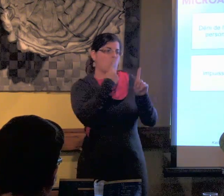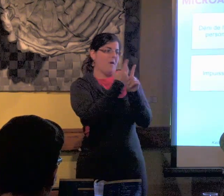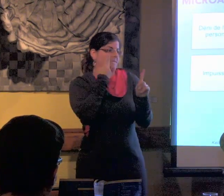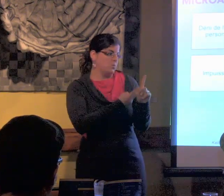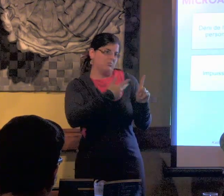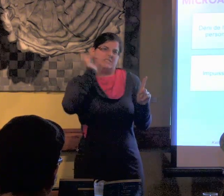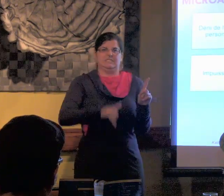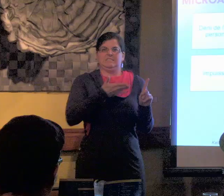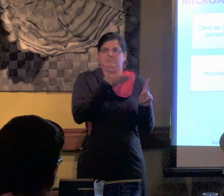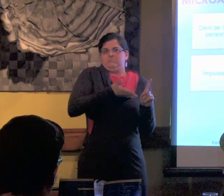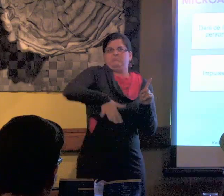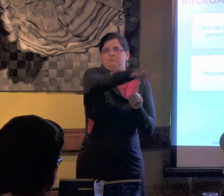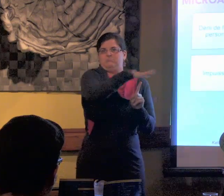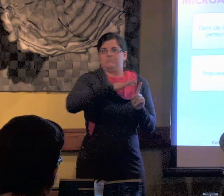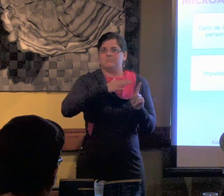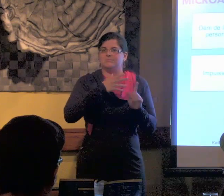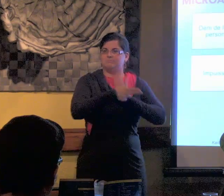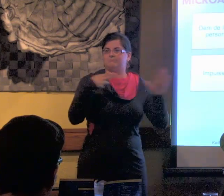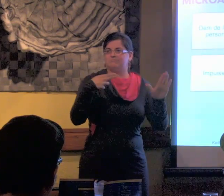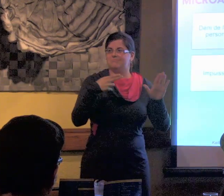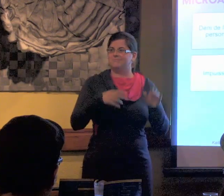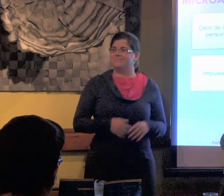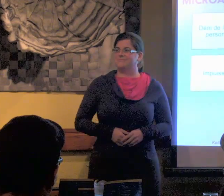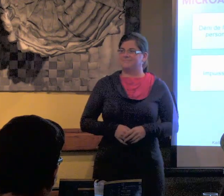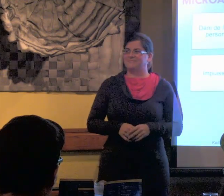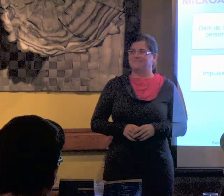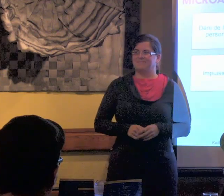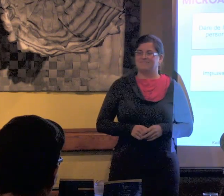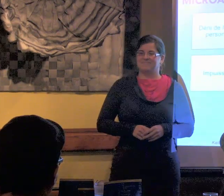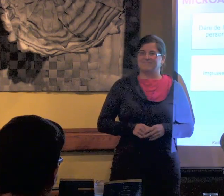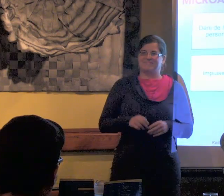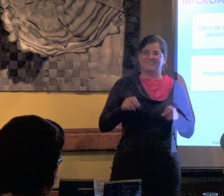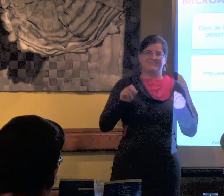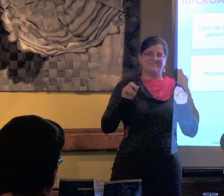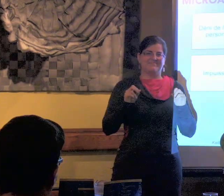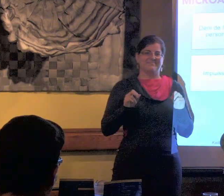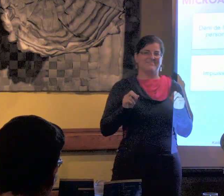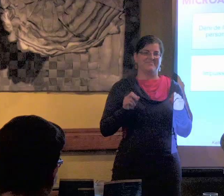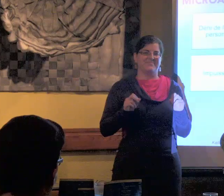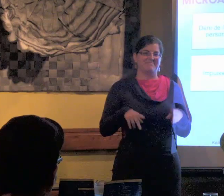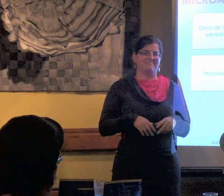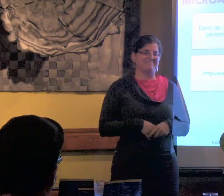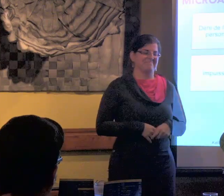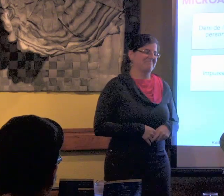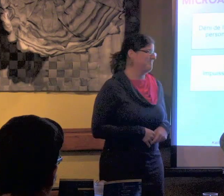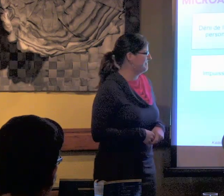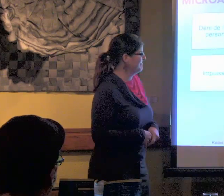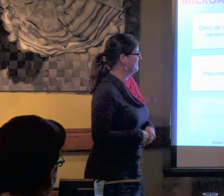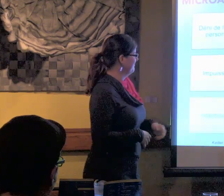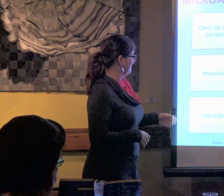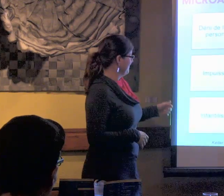connaît tous les sourds et tous les besoins. Donc, c'est ça un sourd, ça a besoin de ça, ça veut ça, et ainsi de suite. C'est pas ça en réalité.